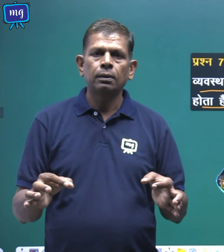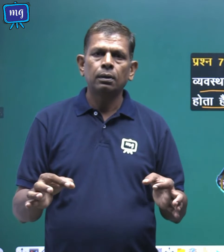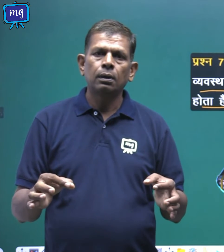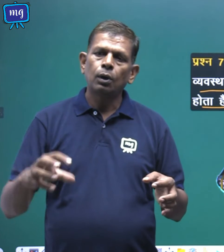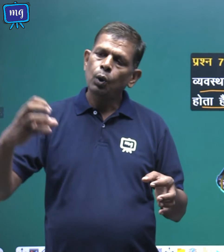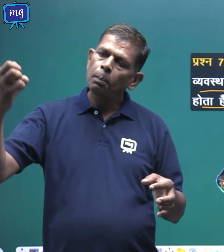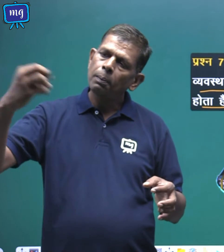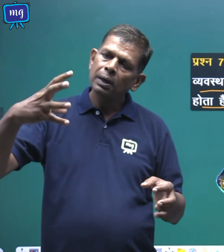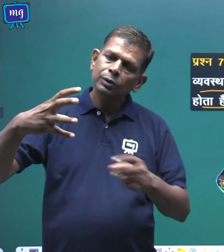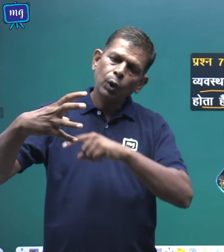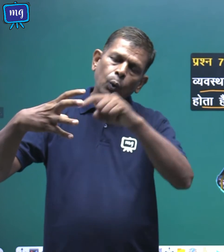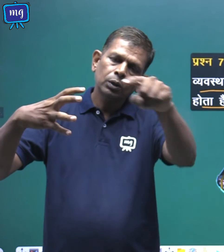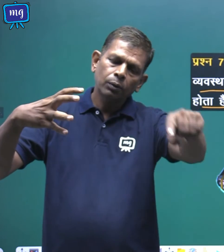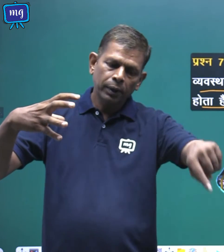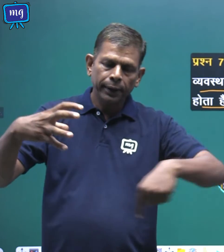बल्ब से होते हुए